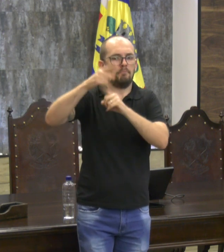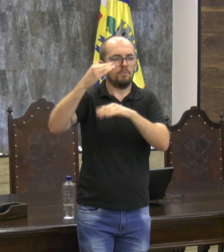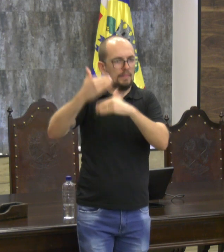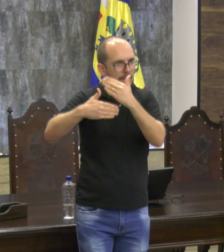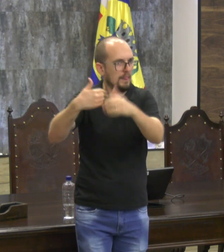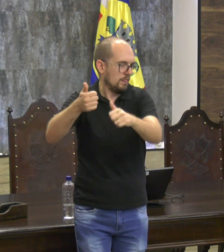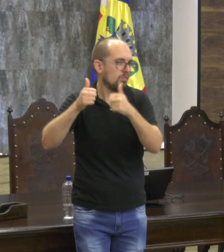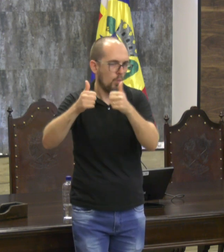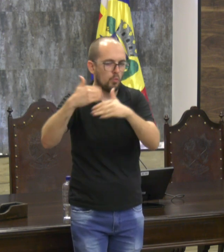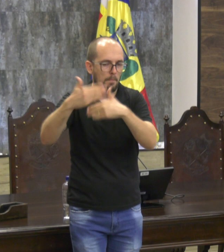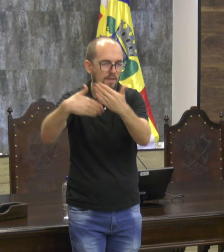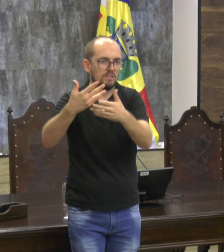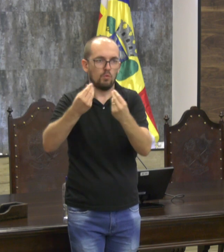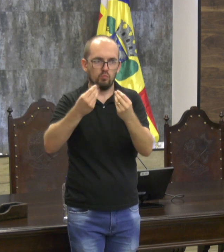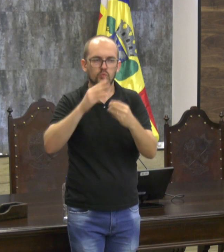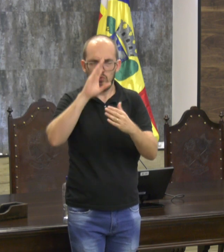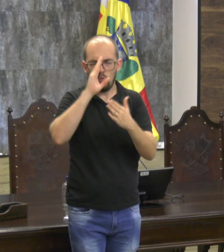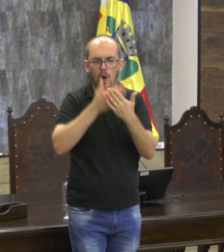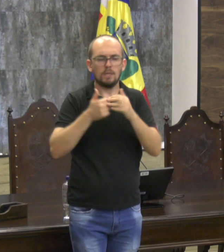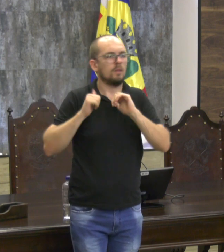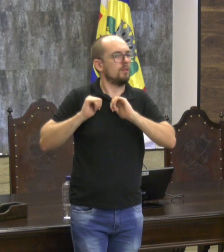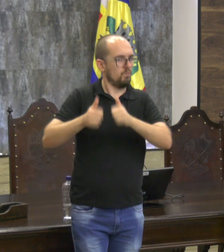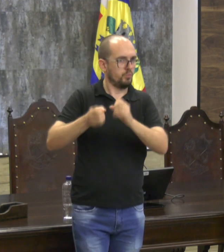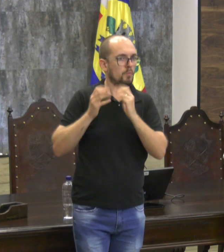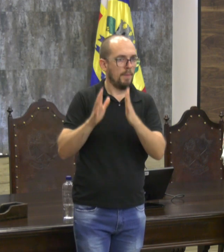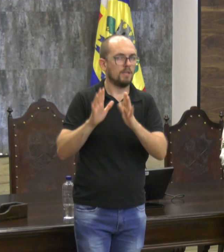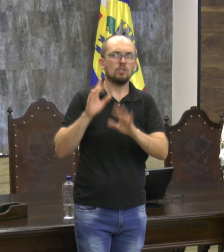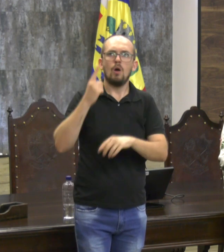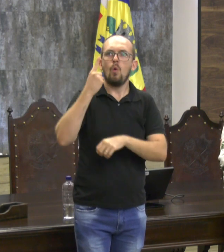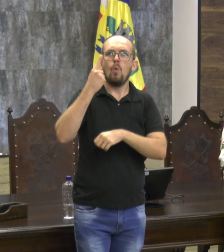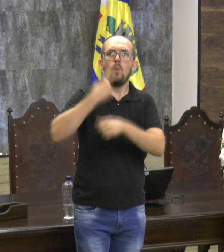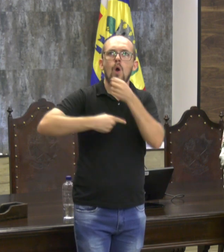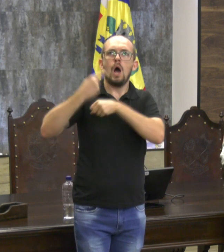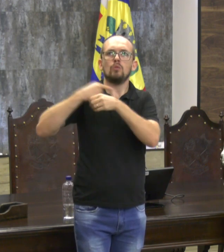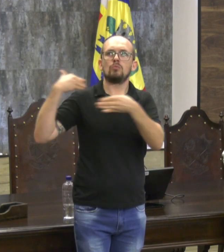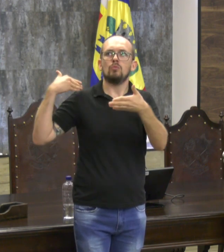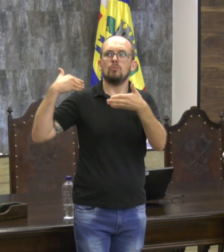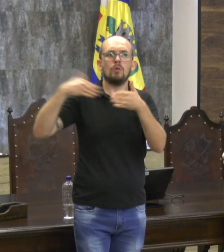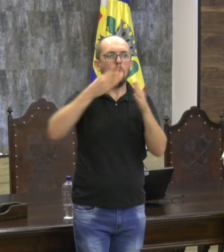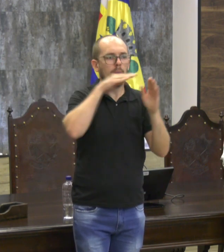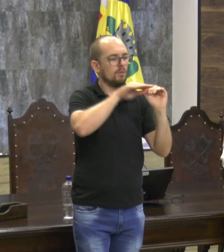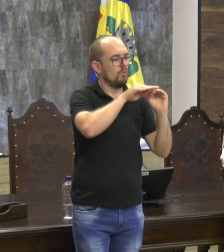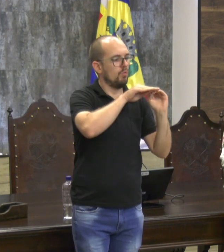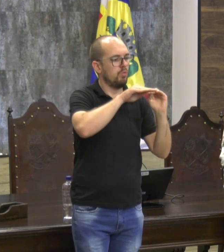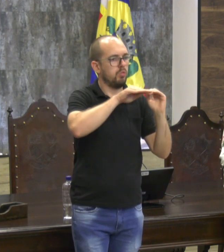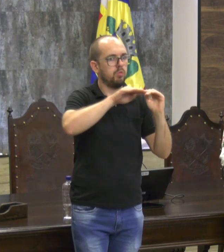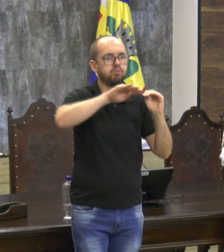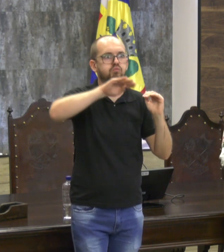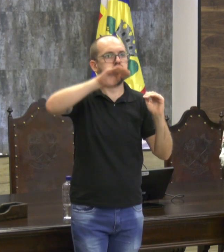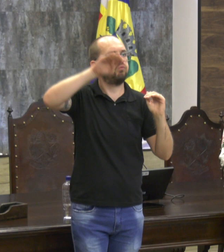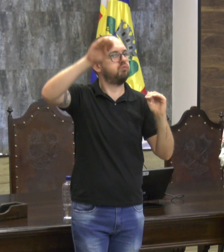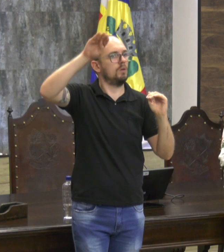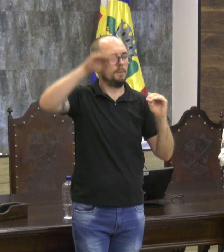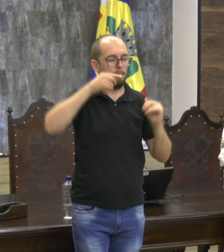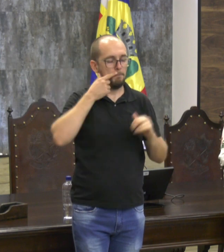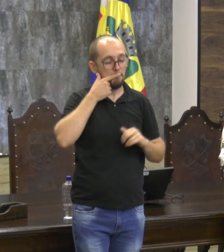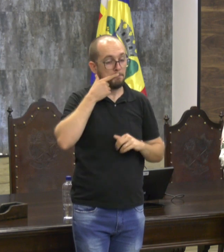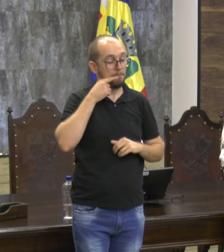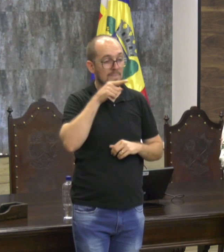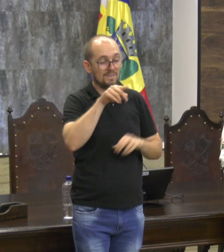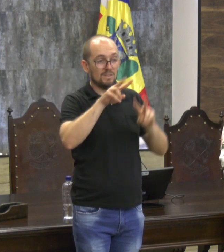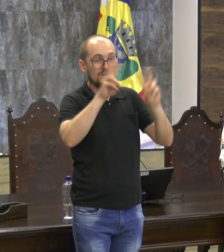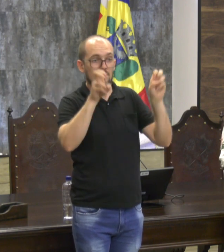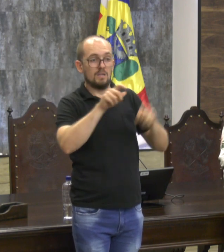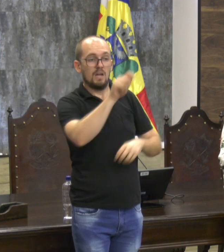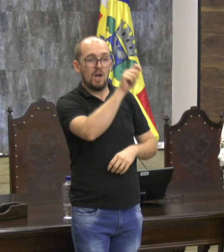esse processo, a gente acredita. De mais de um ano para cá, ele avançou mais rapidamente. A Associação de Surdos